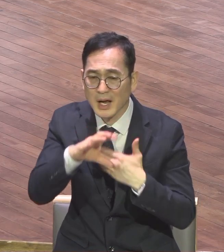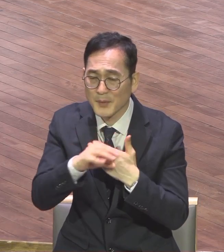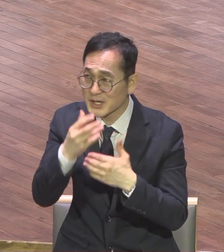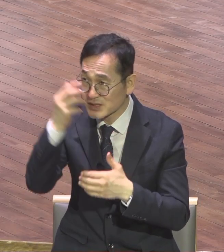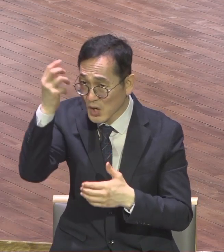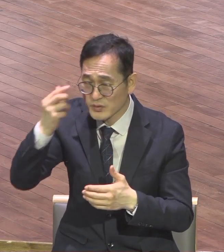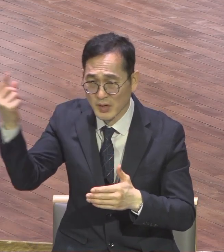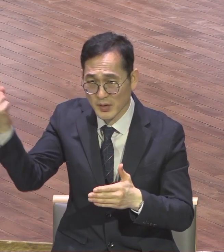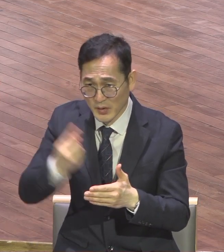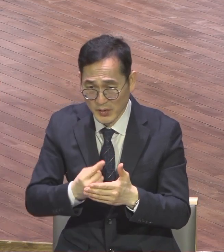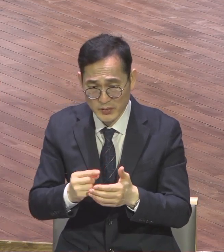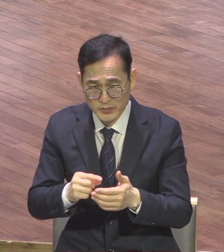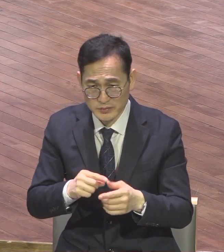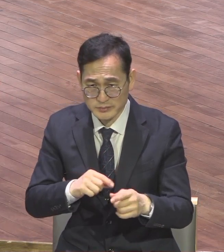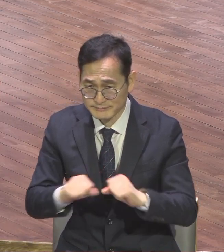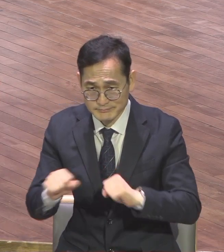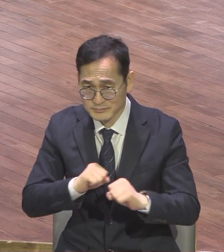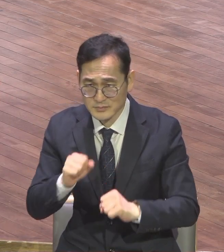합니다.